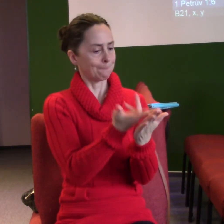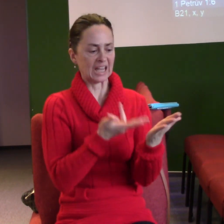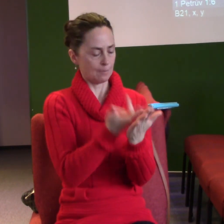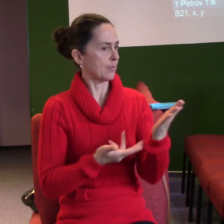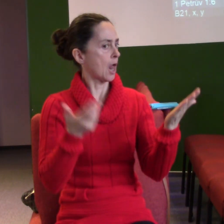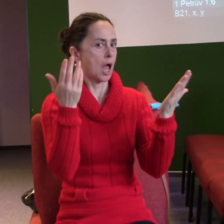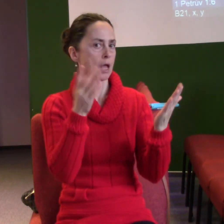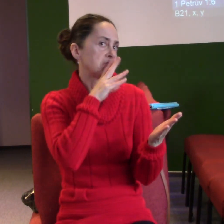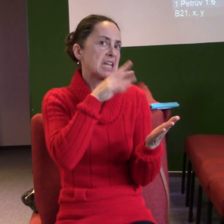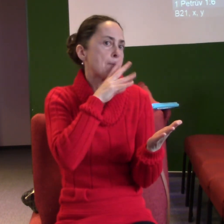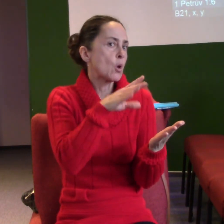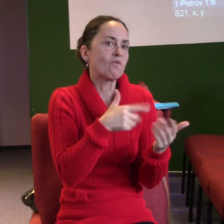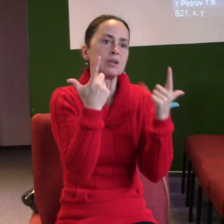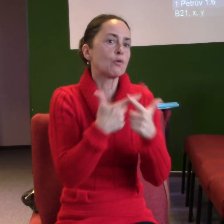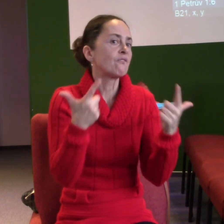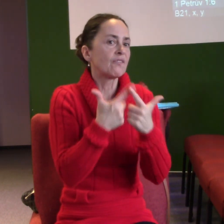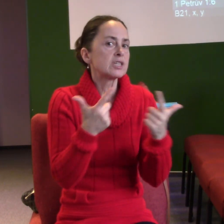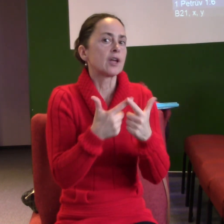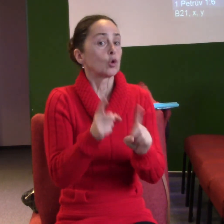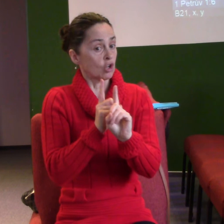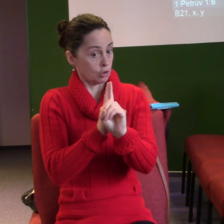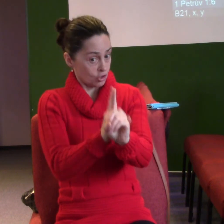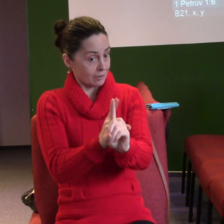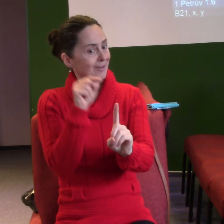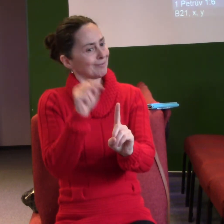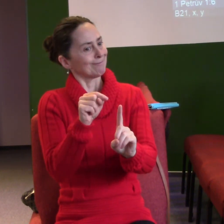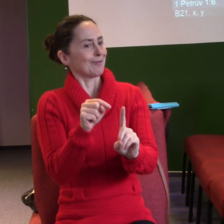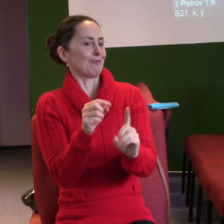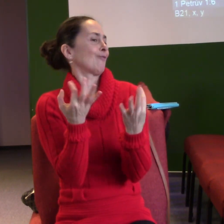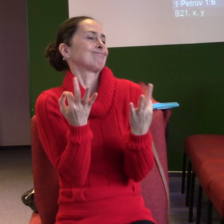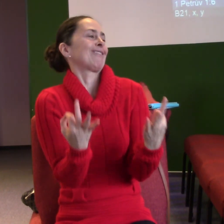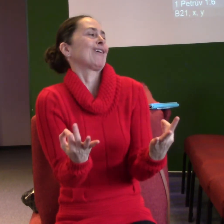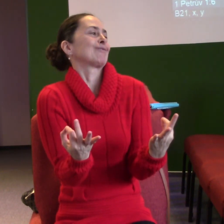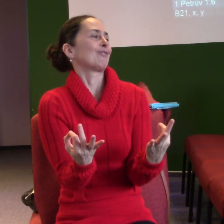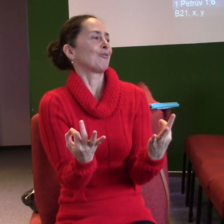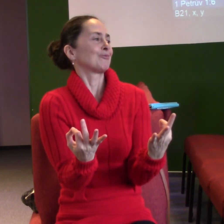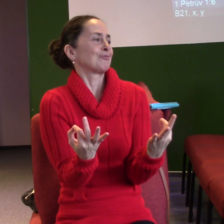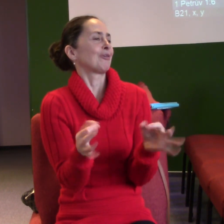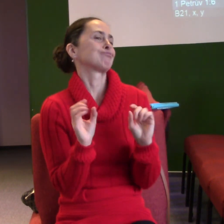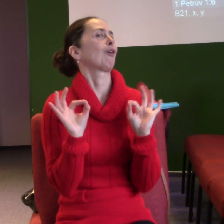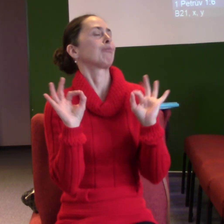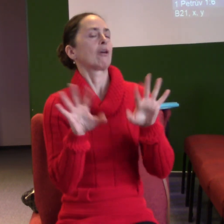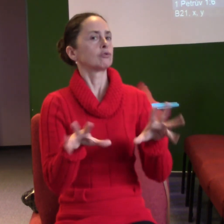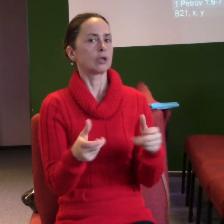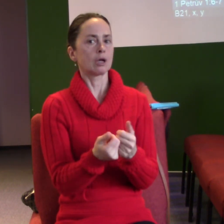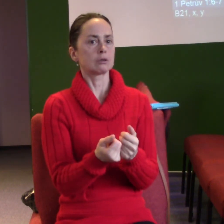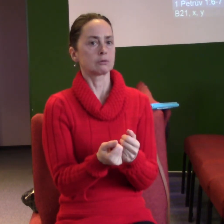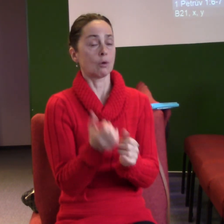Ale my můžeme jásat i v těžkých věcech. Věcech, které jsou břemenem, které nejsou snadné. Proč?